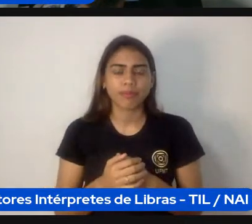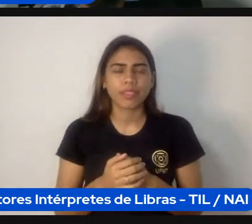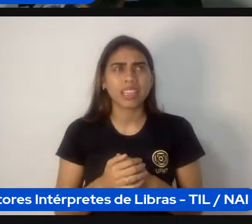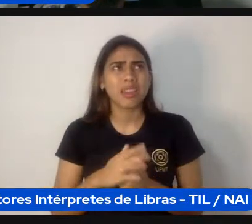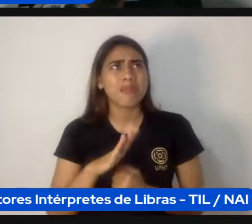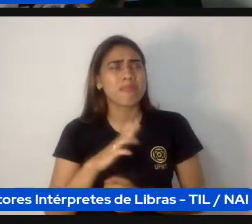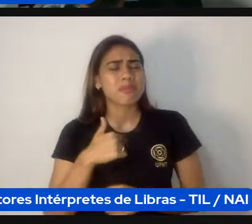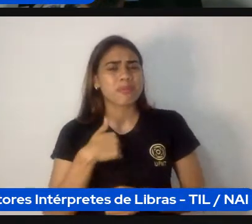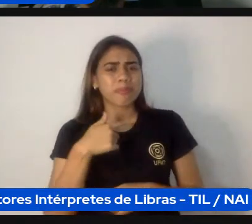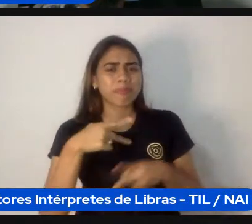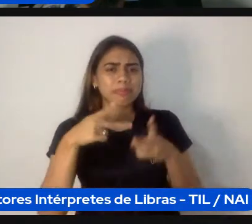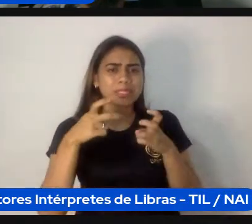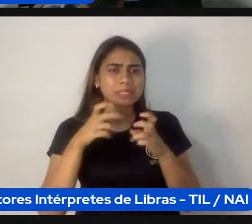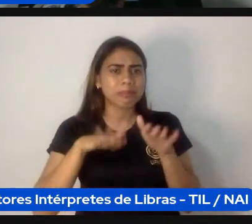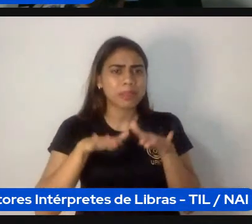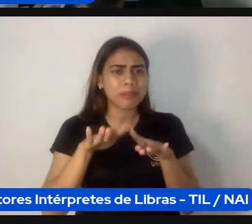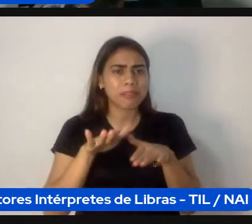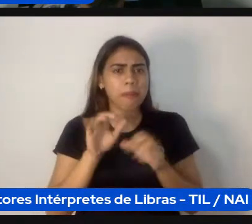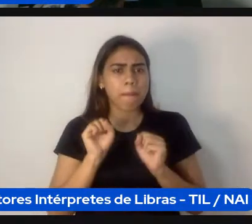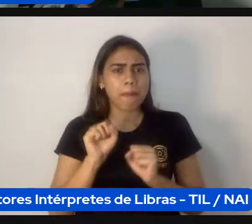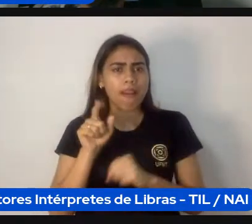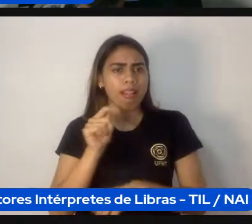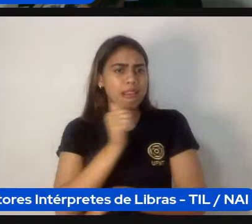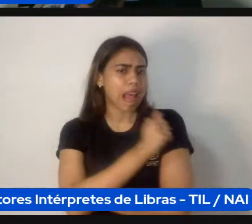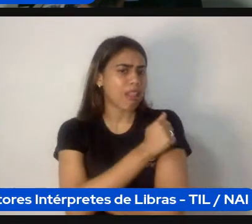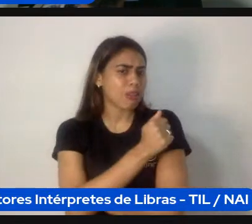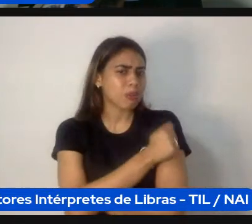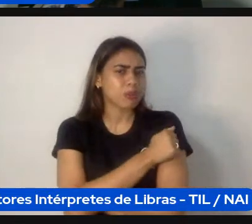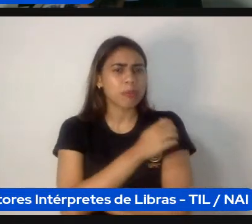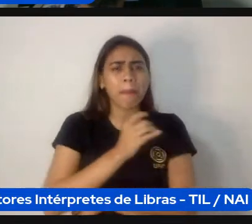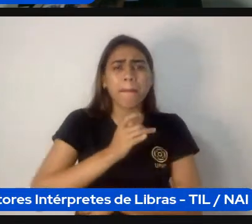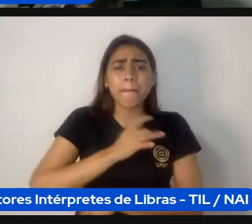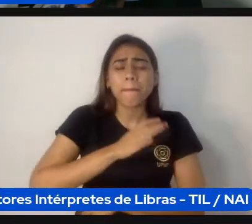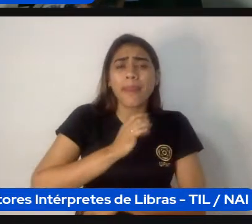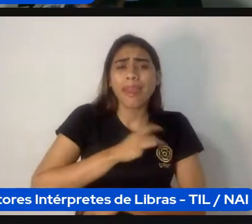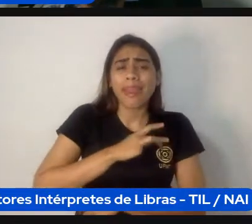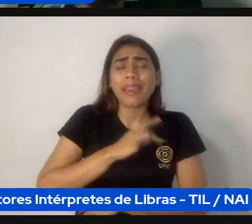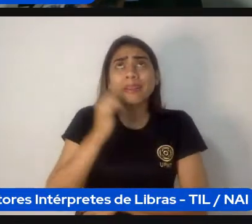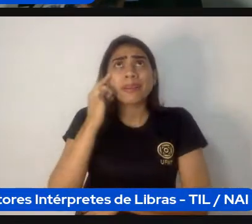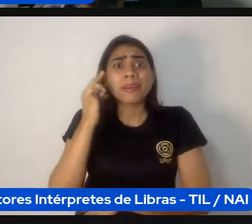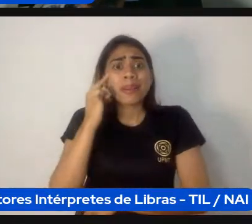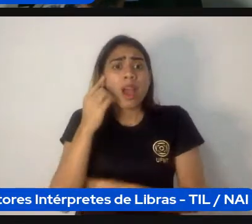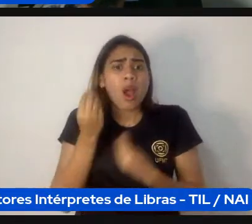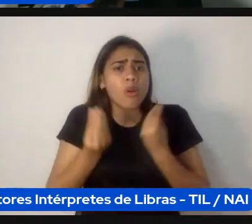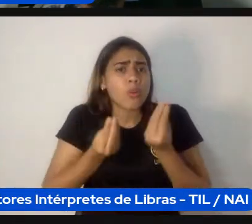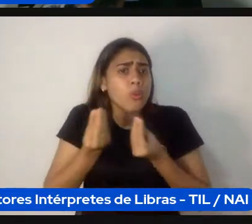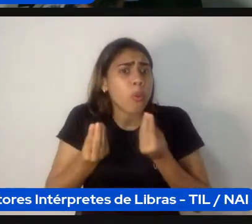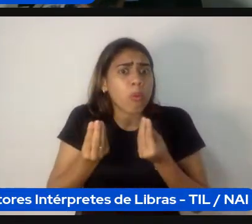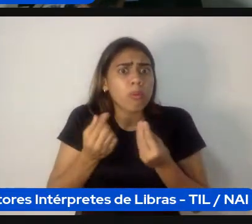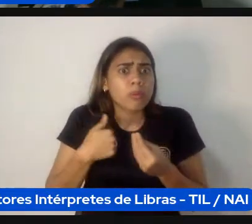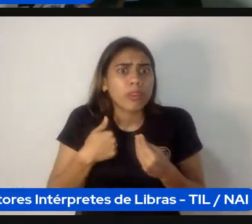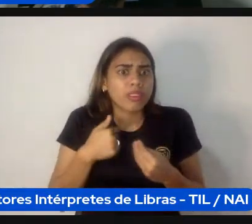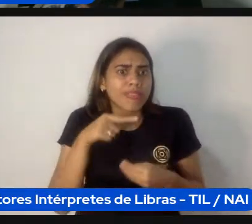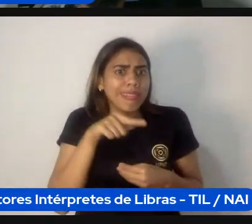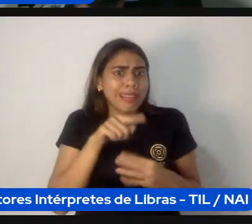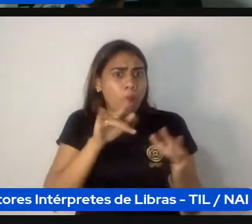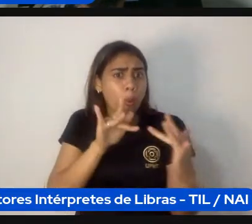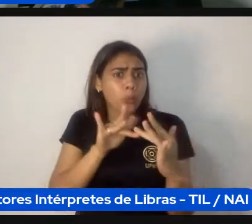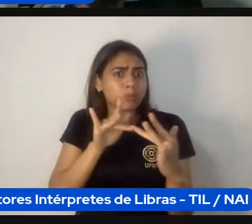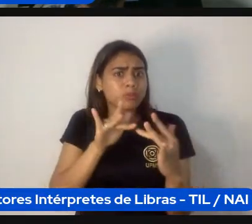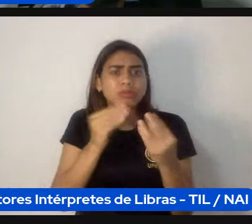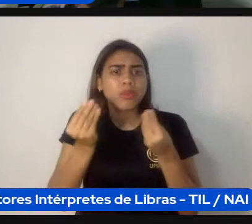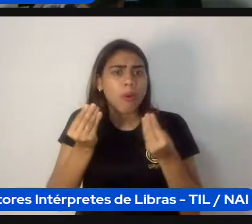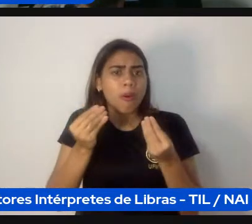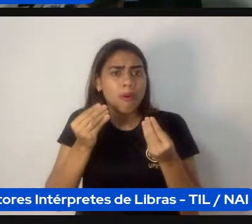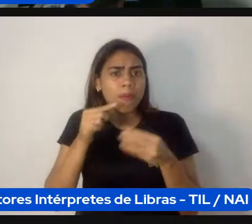né? De chegar e de pensar como eu me relaciono. Mas será que ele vai achar bom? Será que ele vai achar ruim? Então,